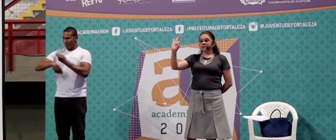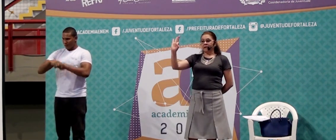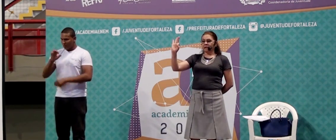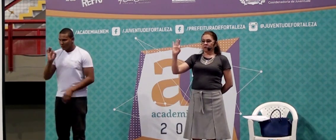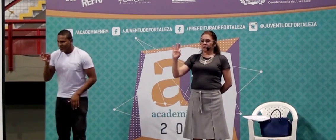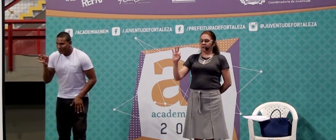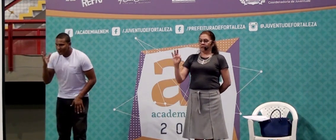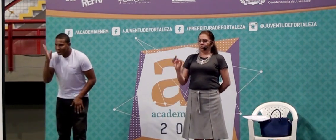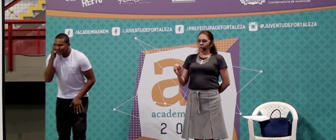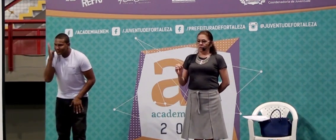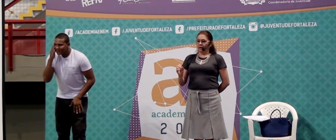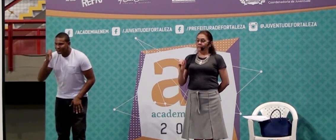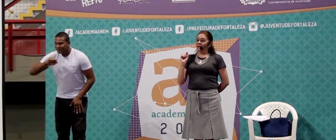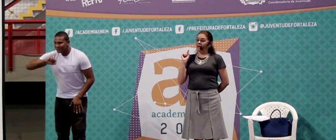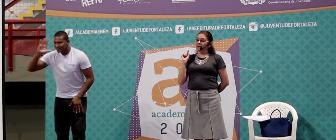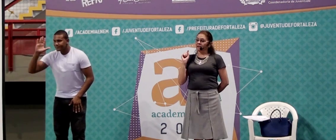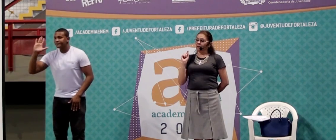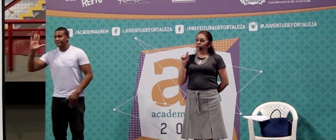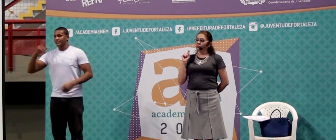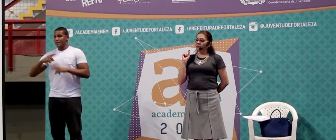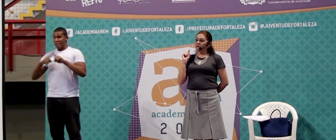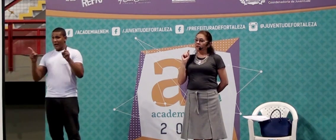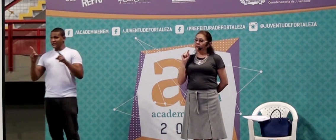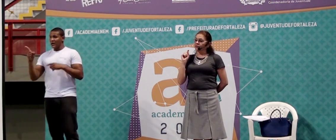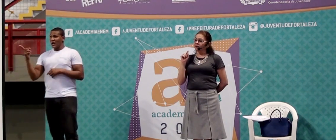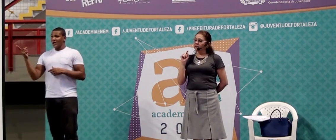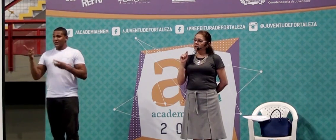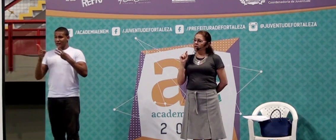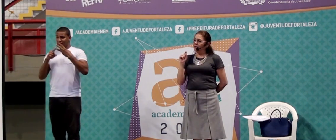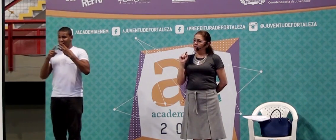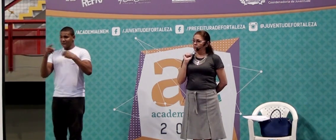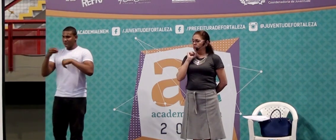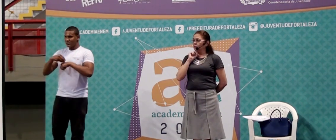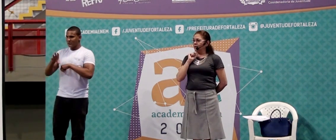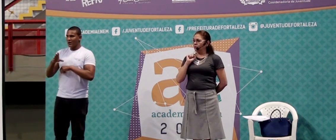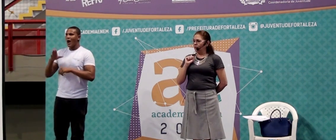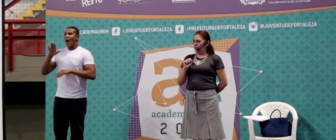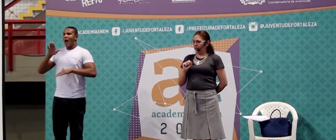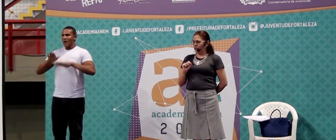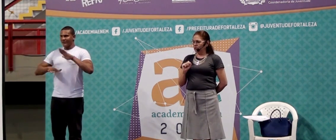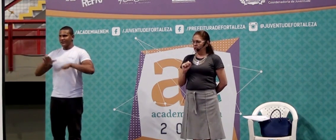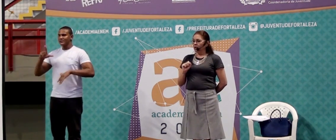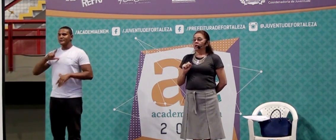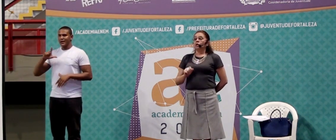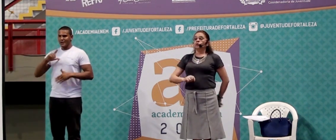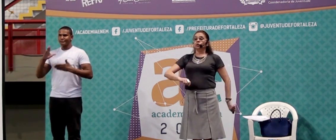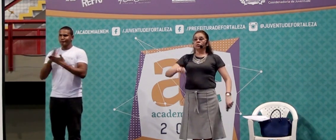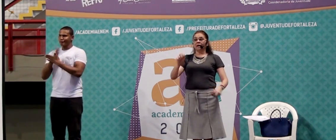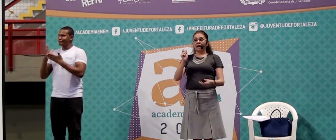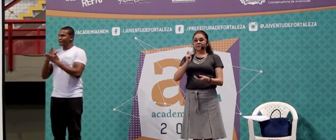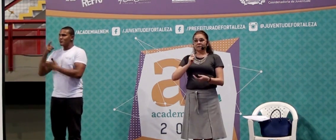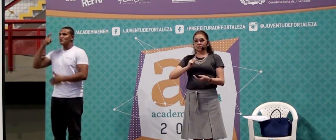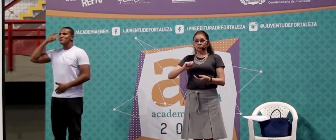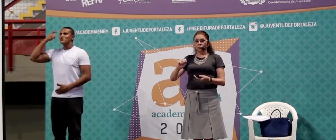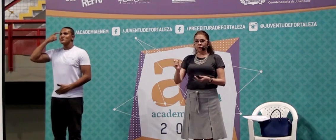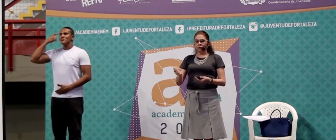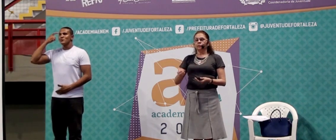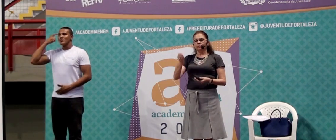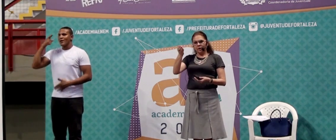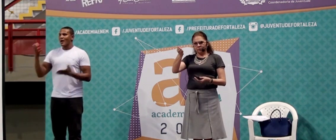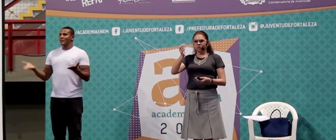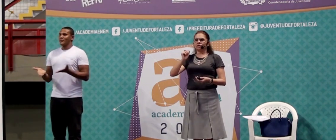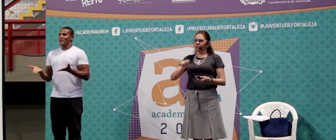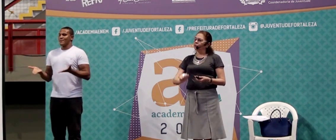a terceira dica que eu dou é para aqueles alunos que são viciados no atualmente. No